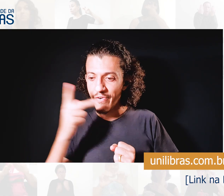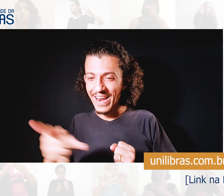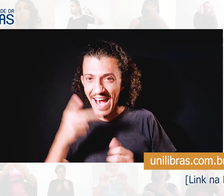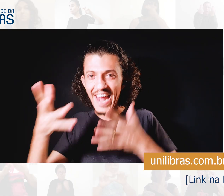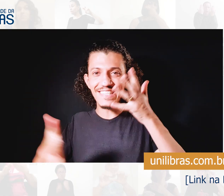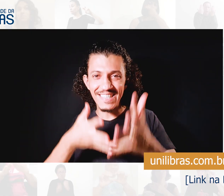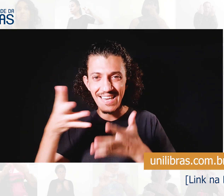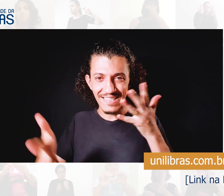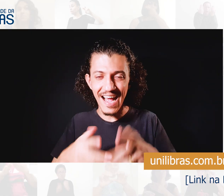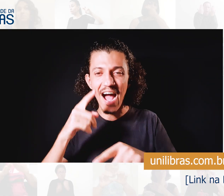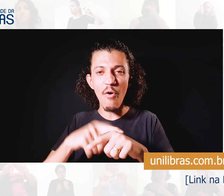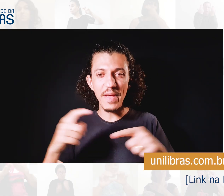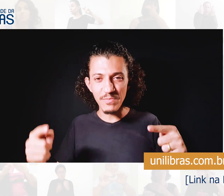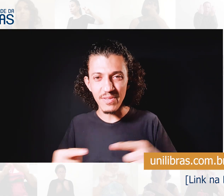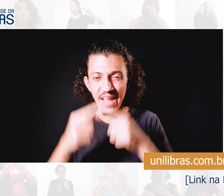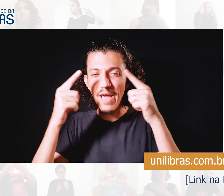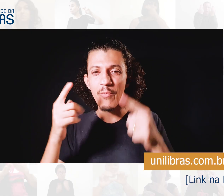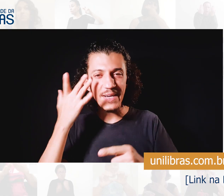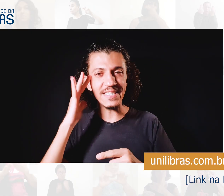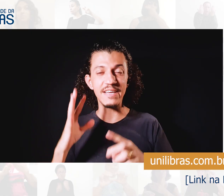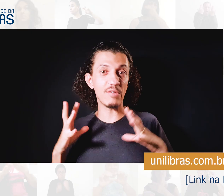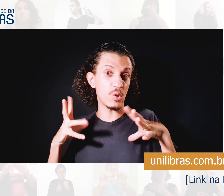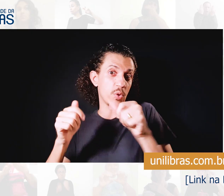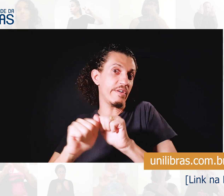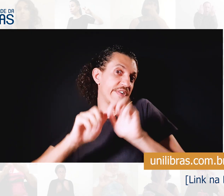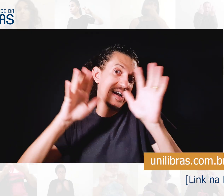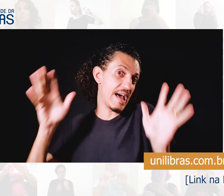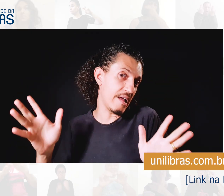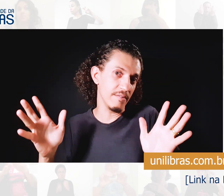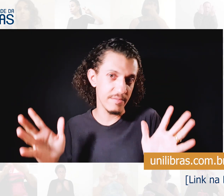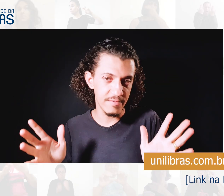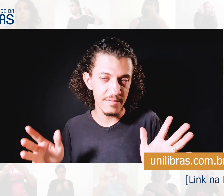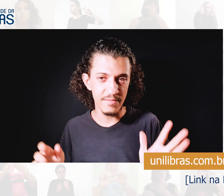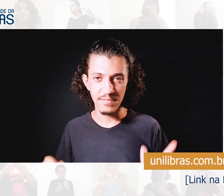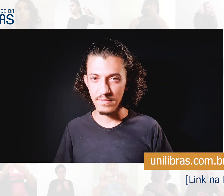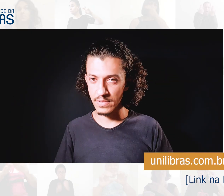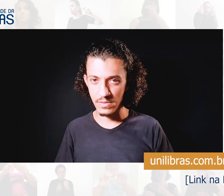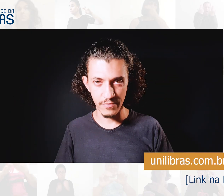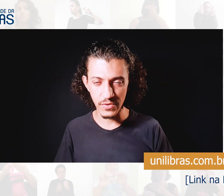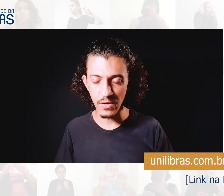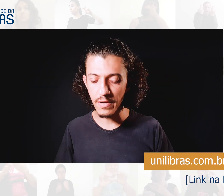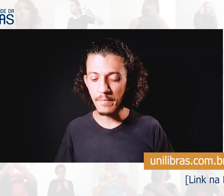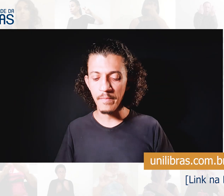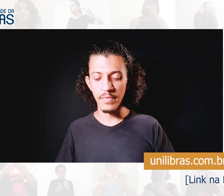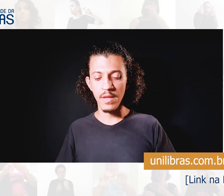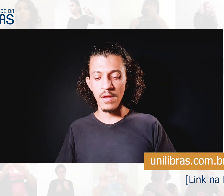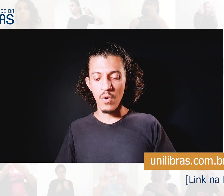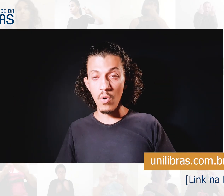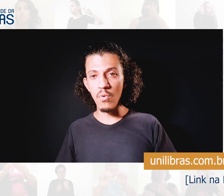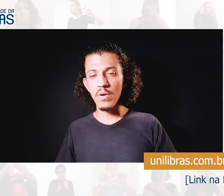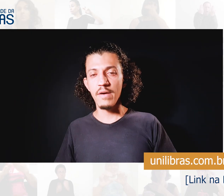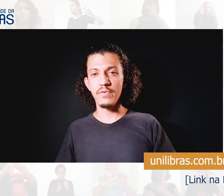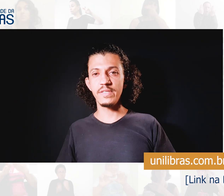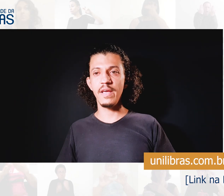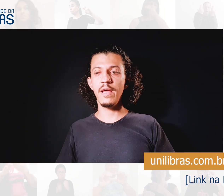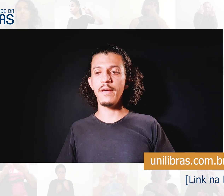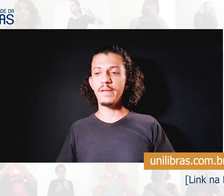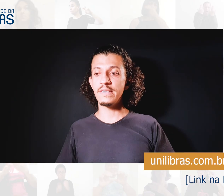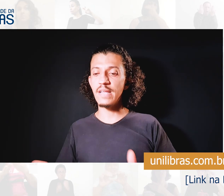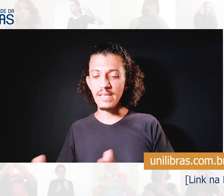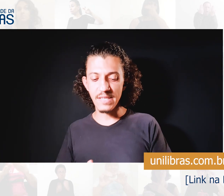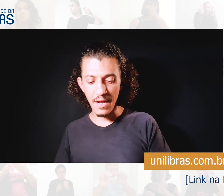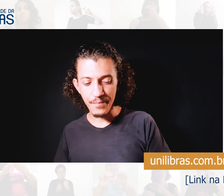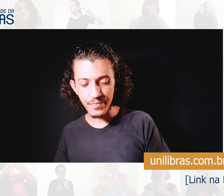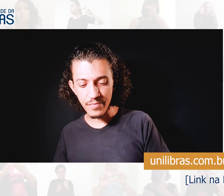ou falar e sinalizar ao mesmo tempo, achando que tudo vai ficar claro. Isso não funciona. Ou